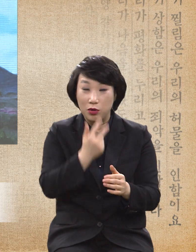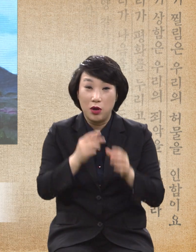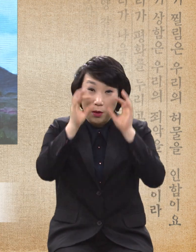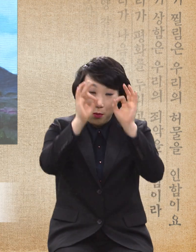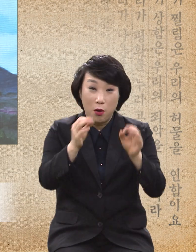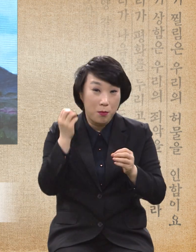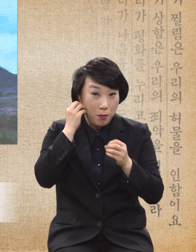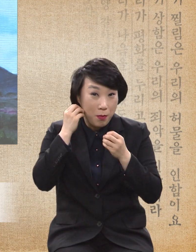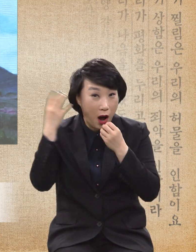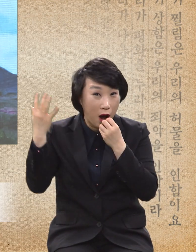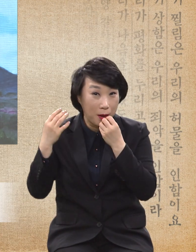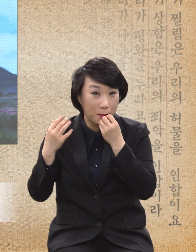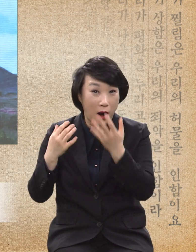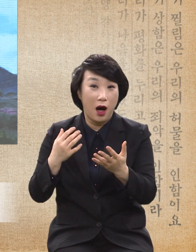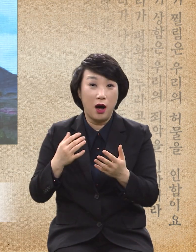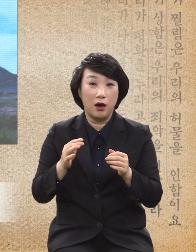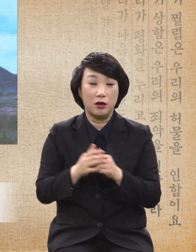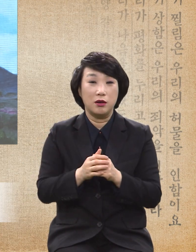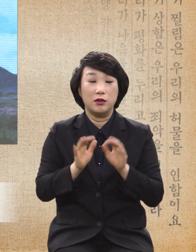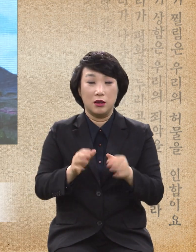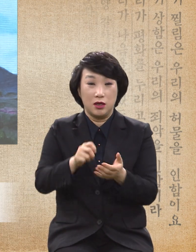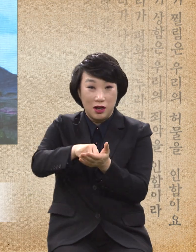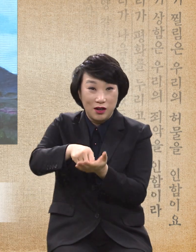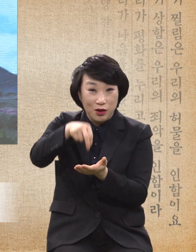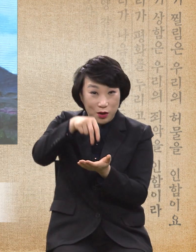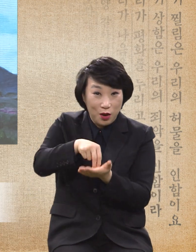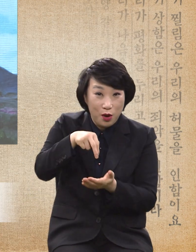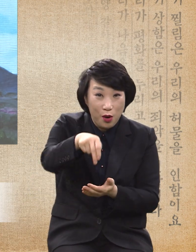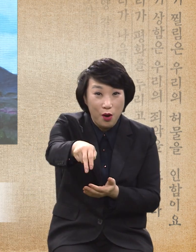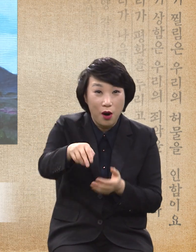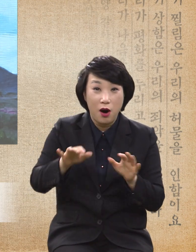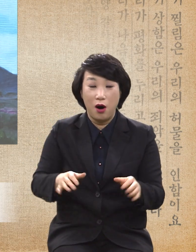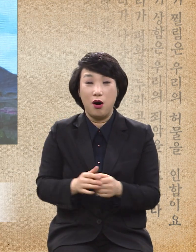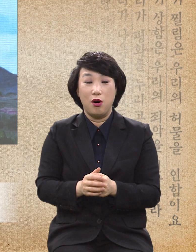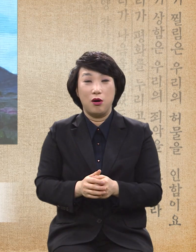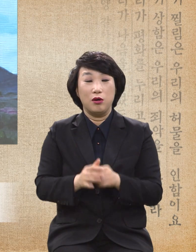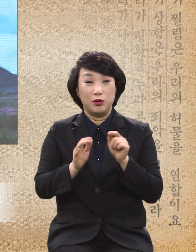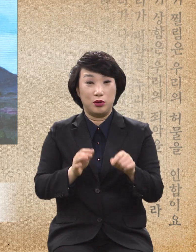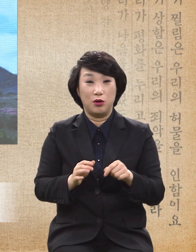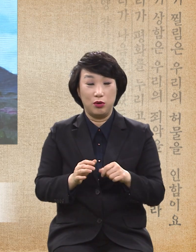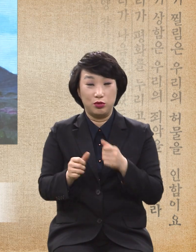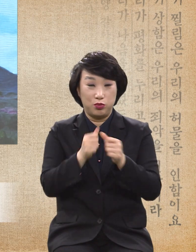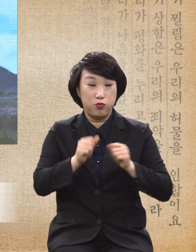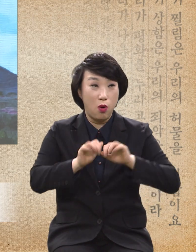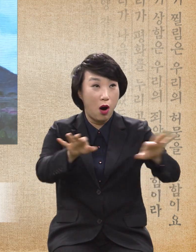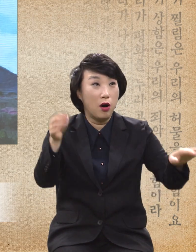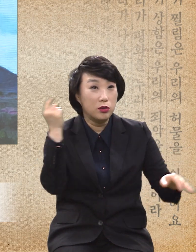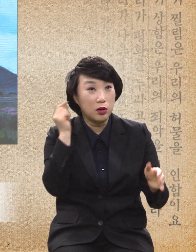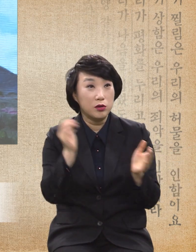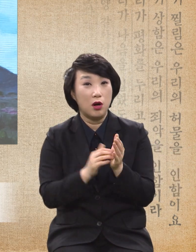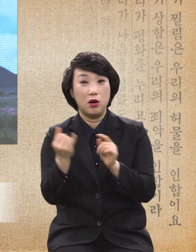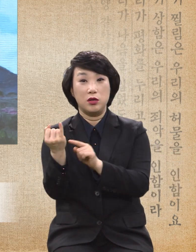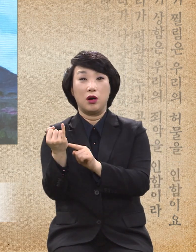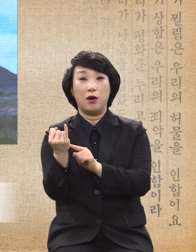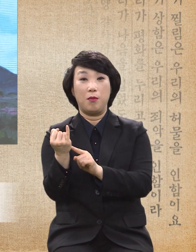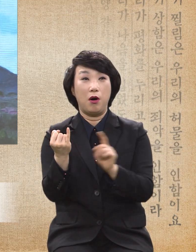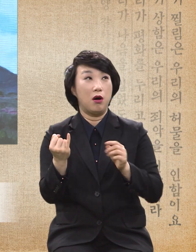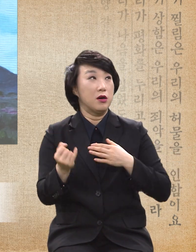보고 벙어리가 듣고 귀머거리가 듣고 앉은 배가 걷고 벙어리가 말하고